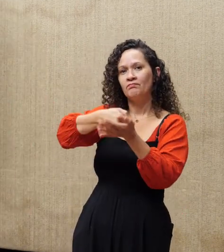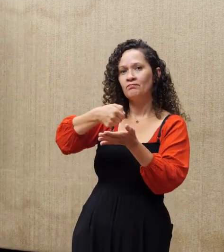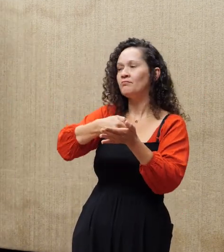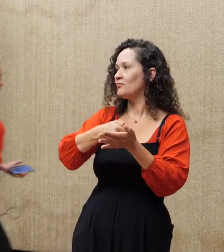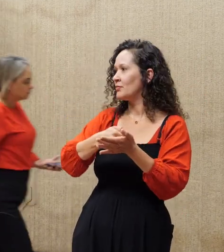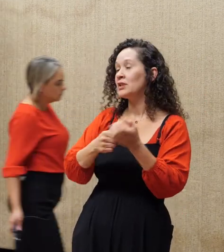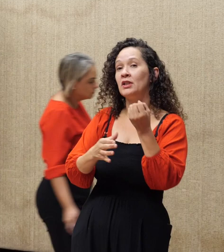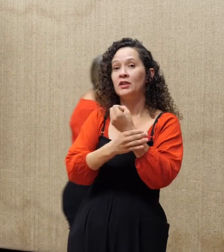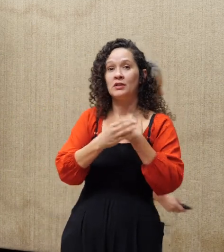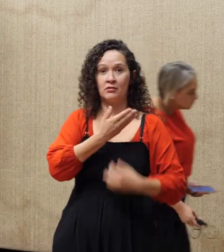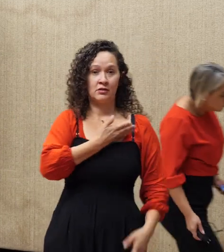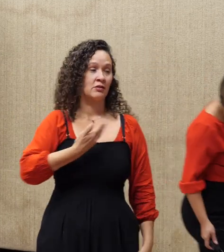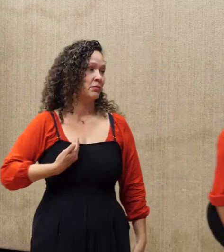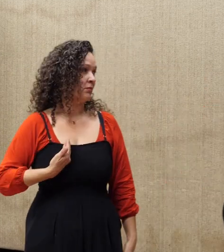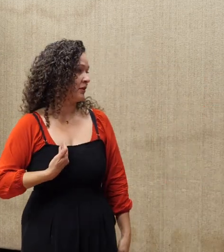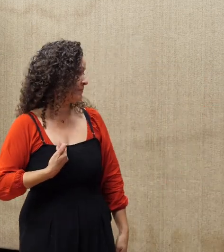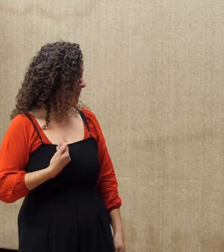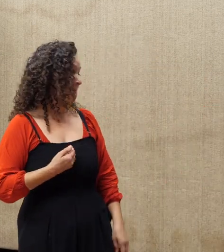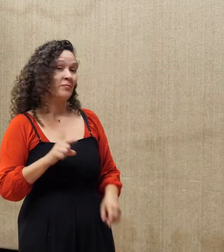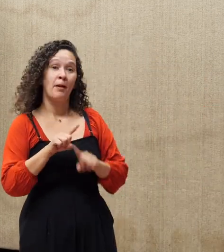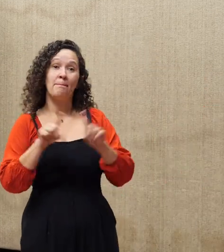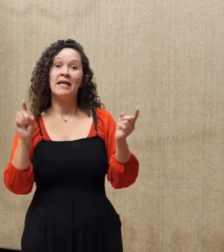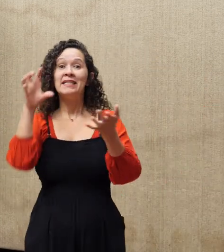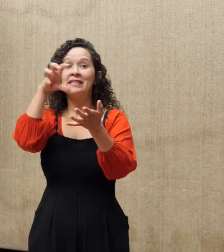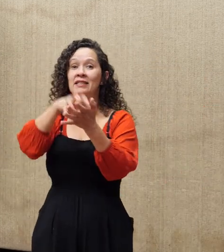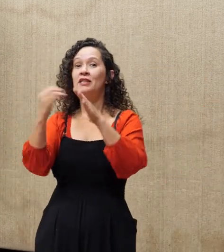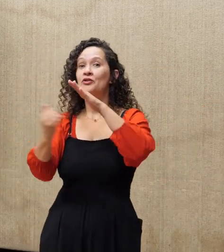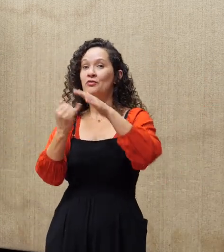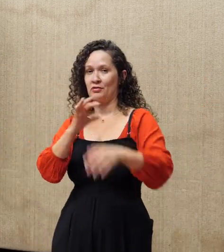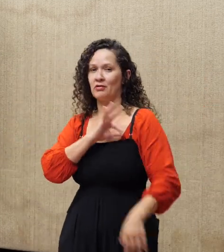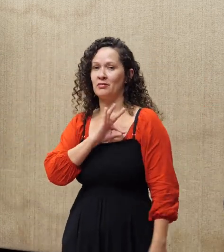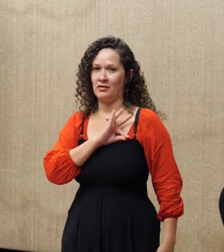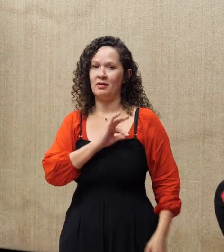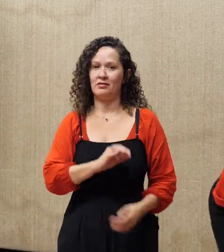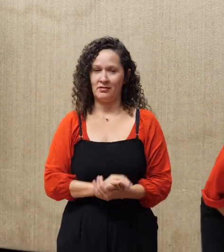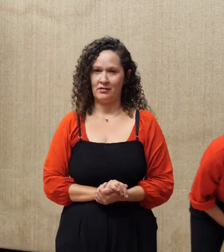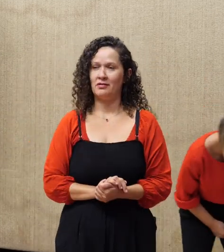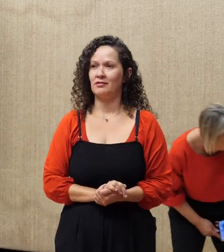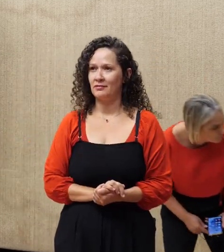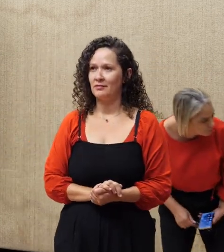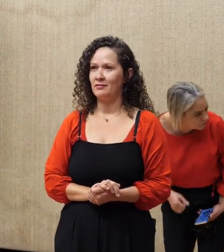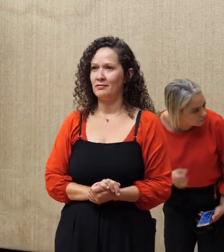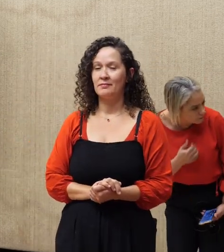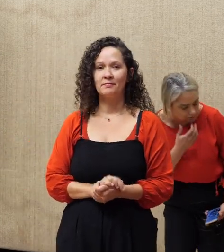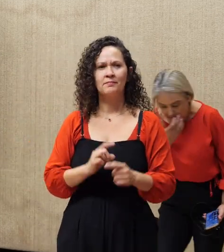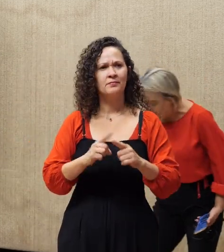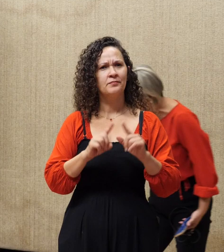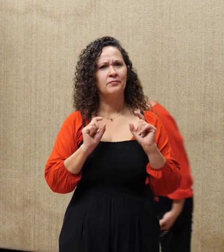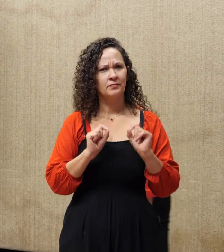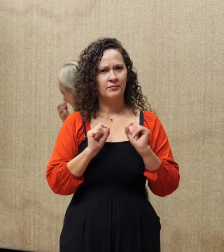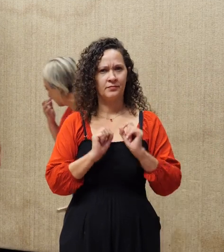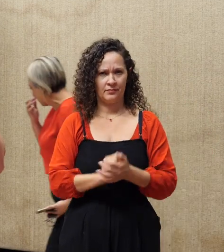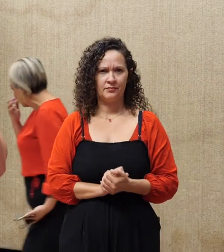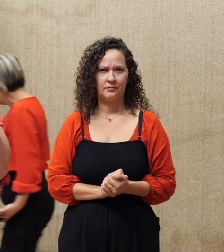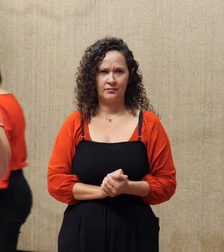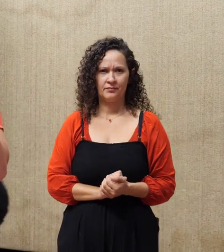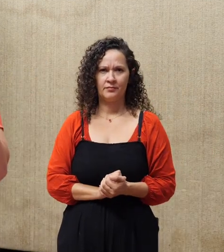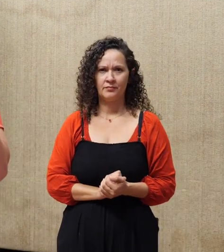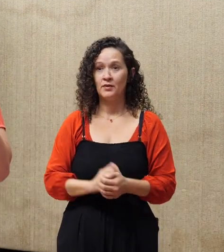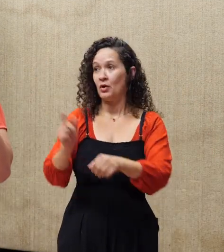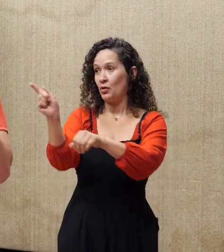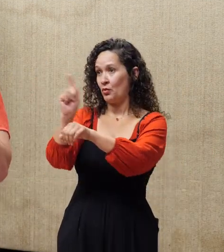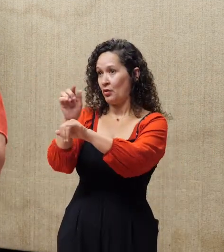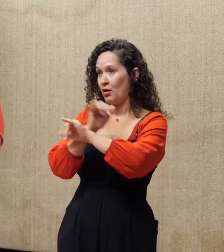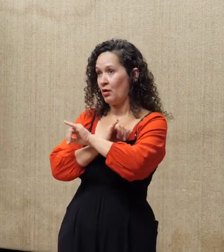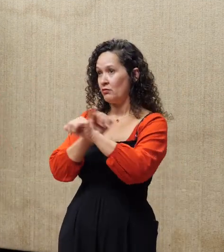repressivo de segurança pública e muito centralizado nas instituições policiais. Porque quando um